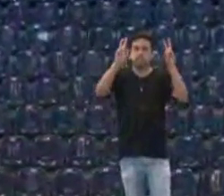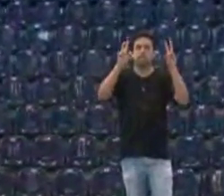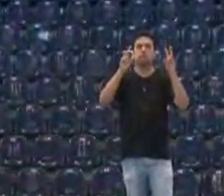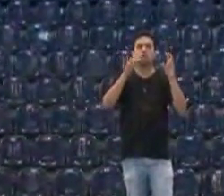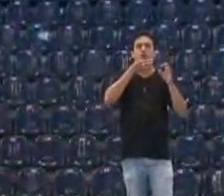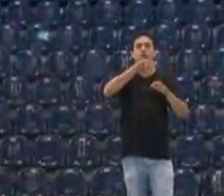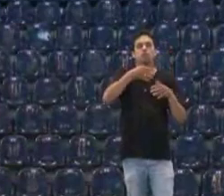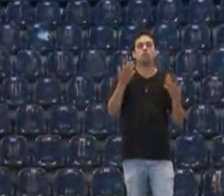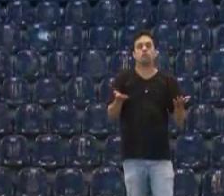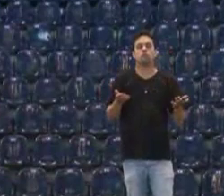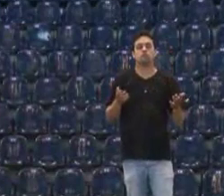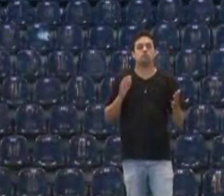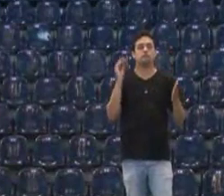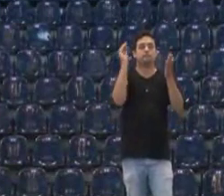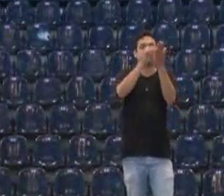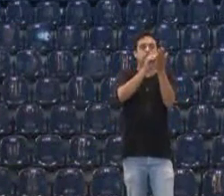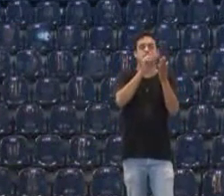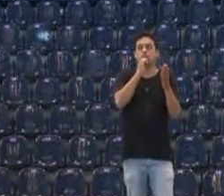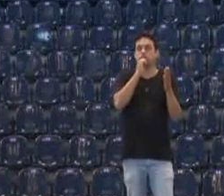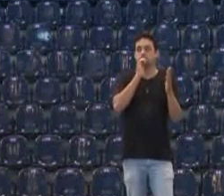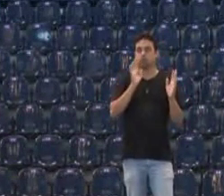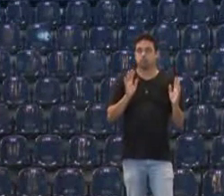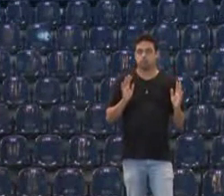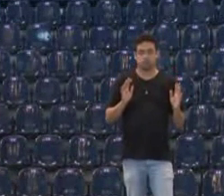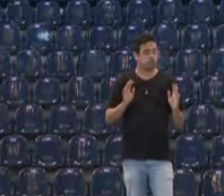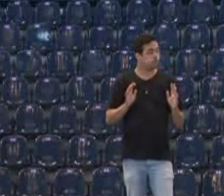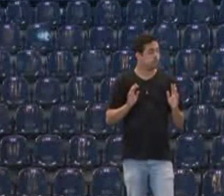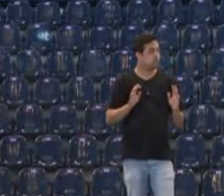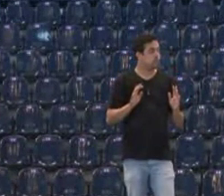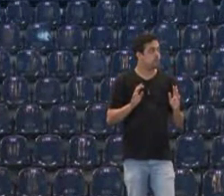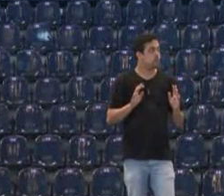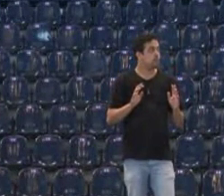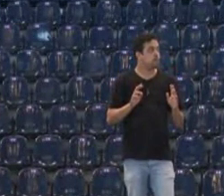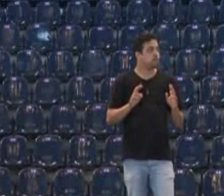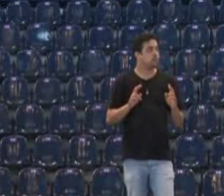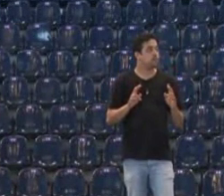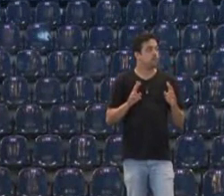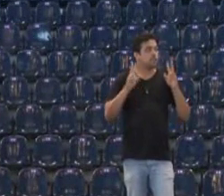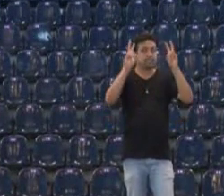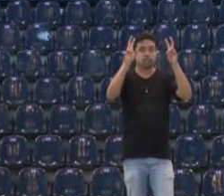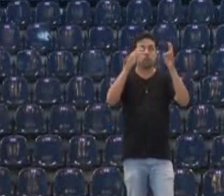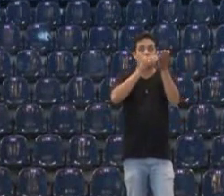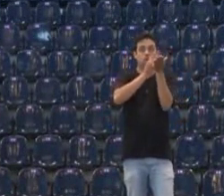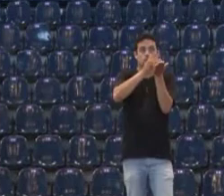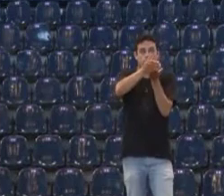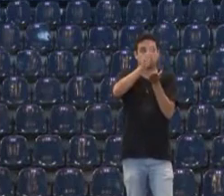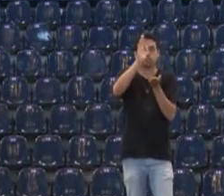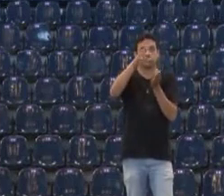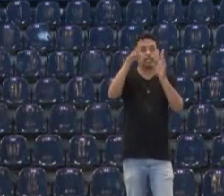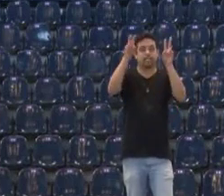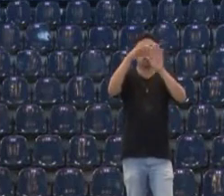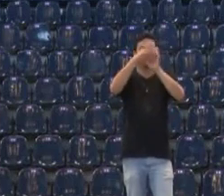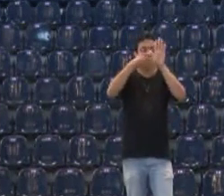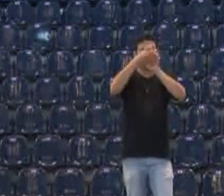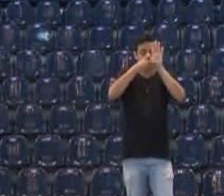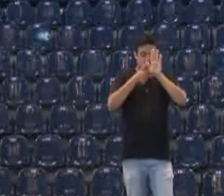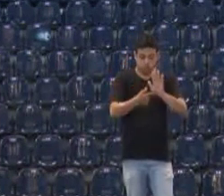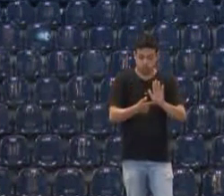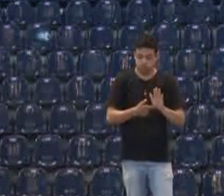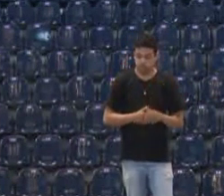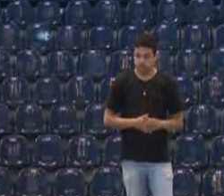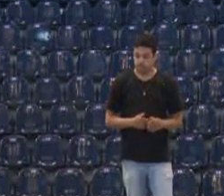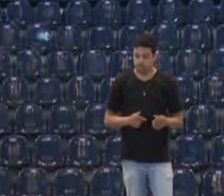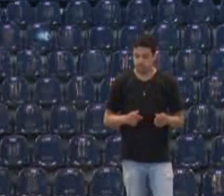qual é a sugestão? Não coloque. Tá certo? Comece já da primeira linha com a apresentação do tema. Então vamos